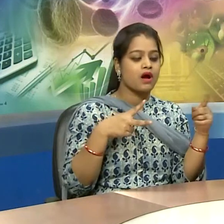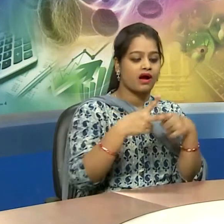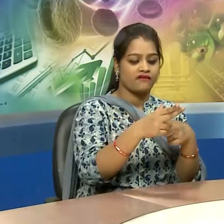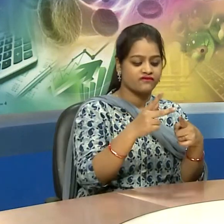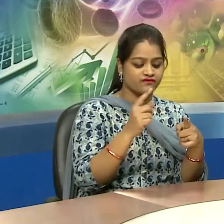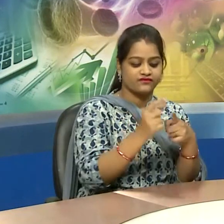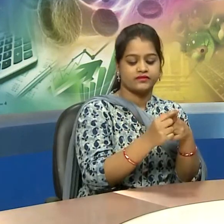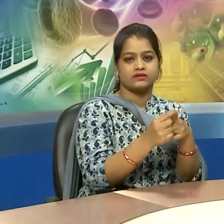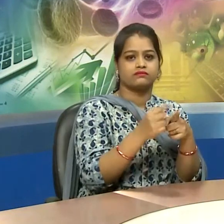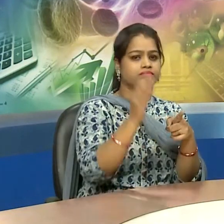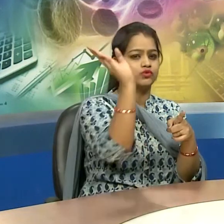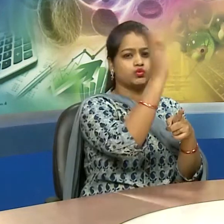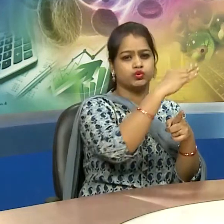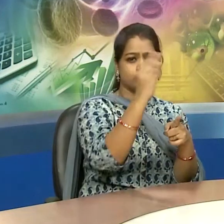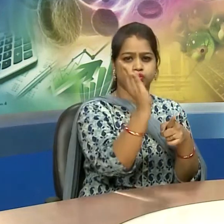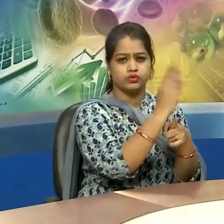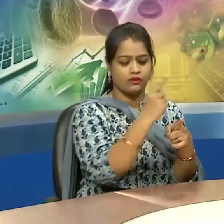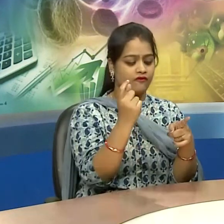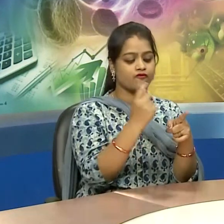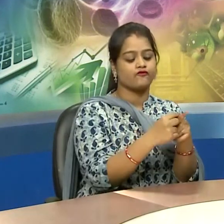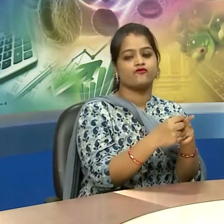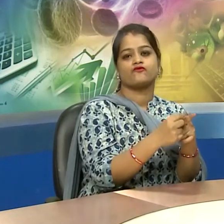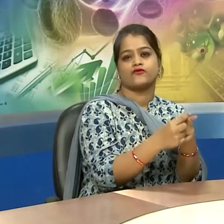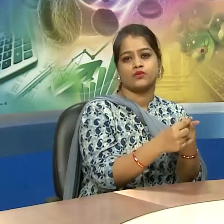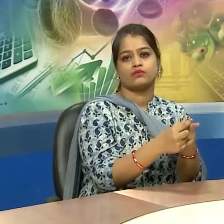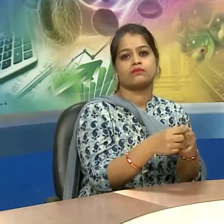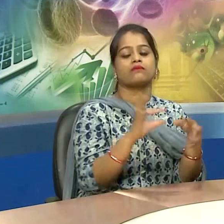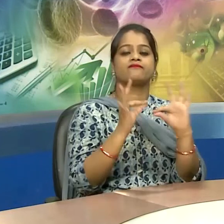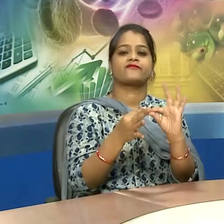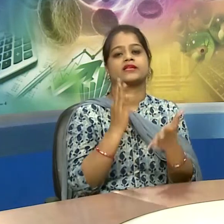हो और कुछ भाग स्थिर रहने वाला।